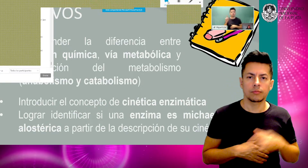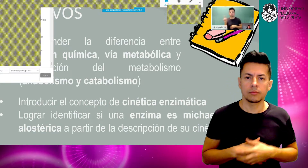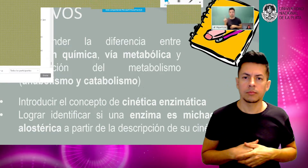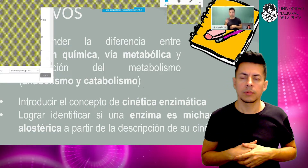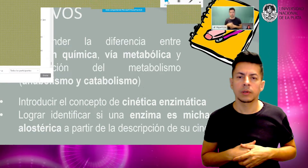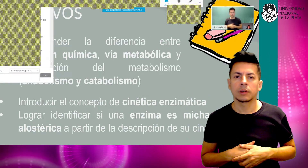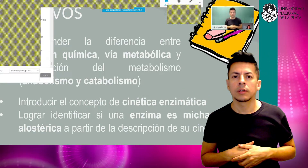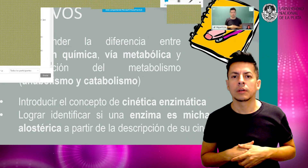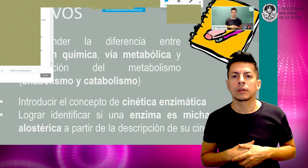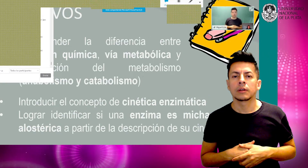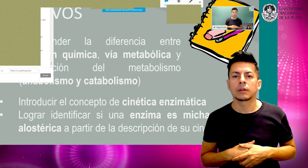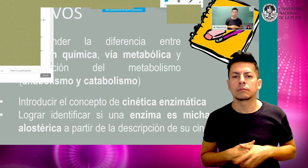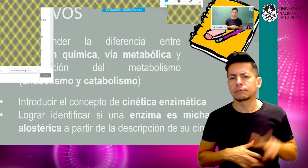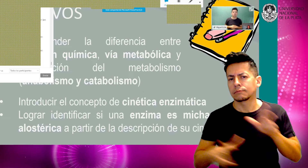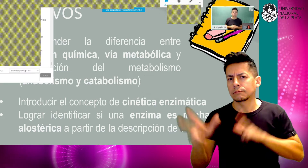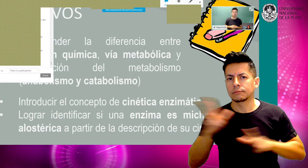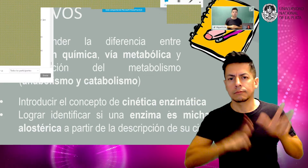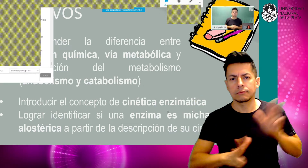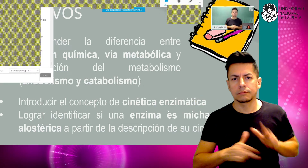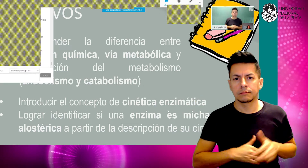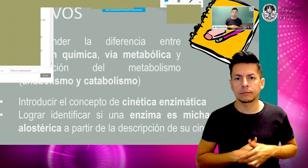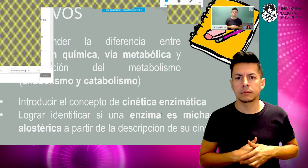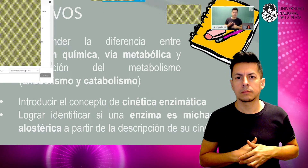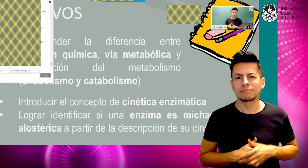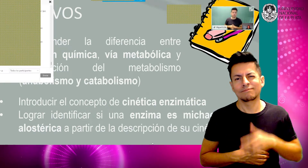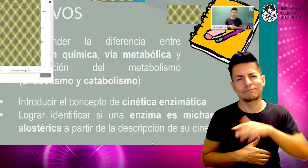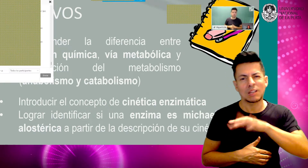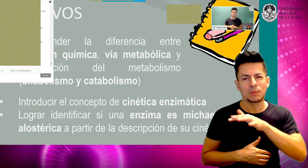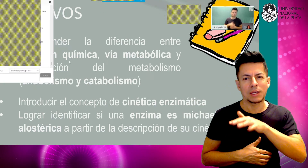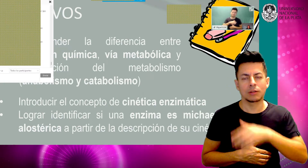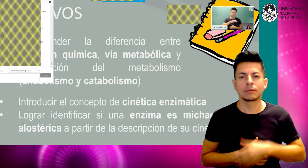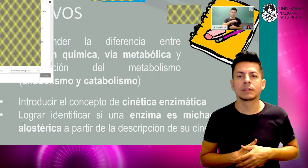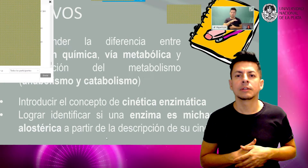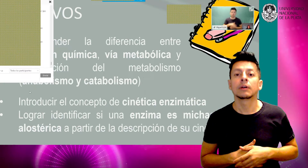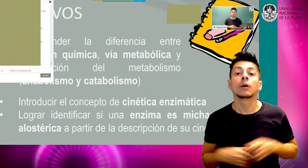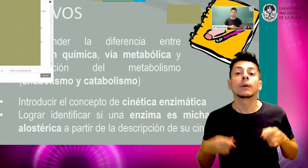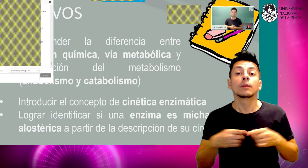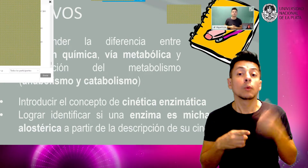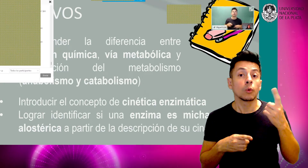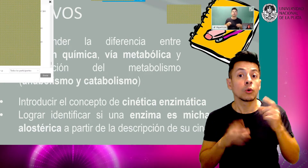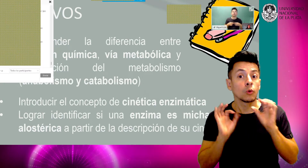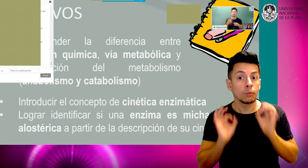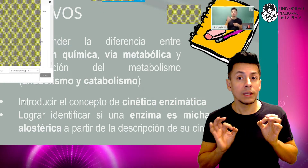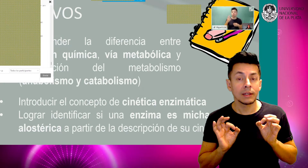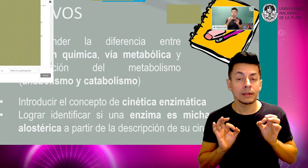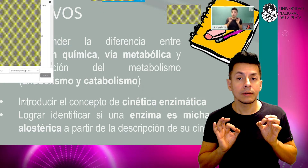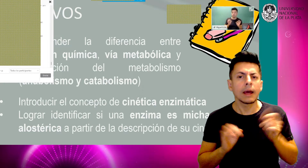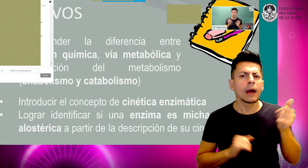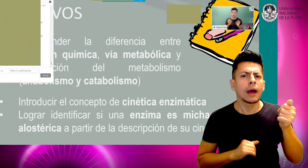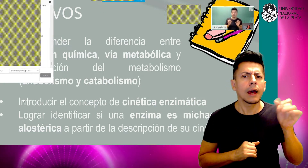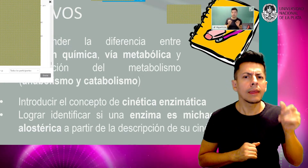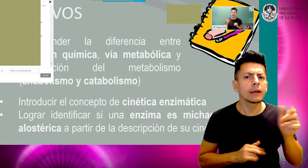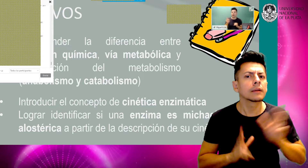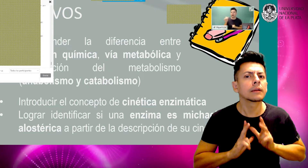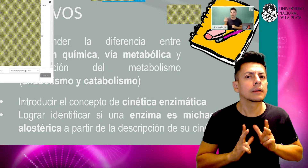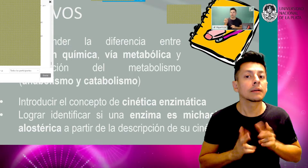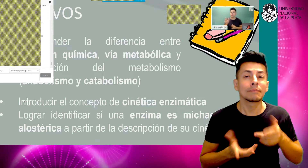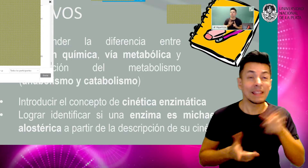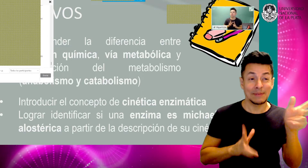Bien. Muy bien, cumplimos el objetivo 1. Ah, Ada, ahí, decime, Mazo.